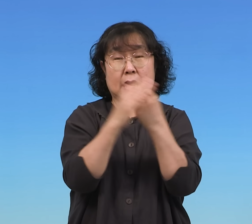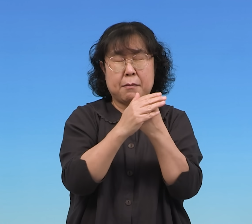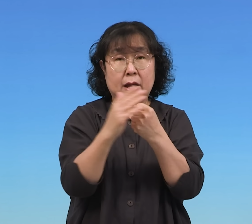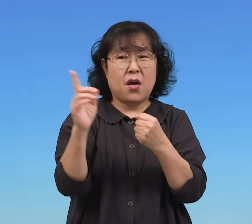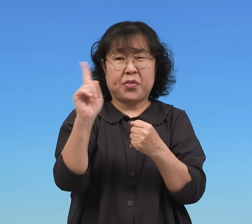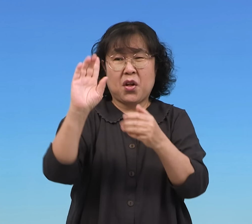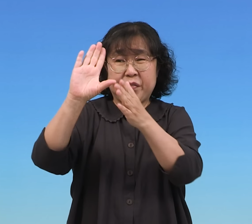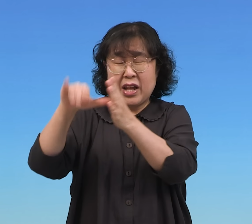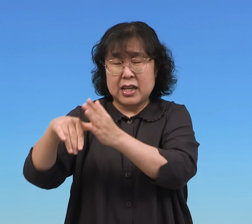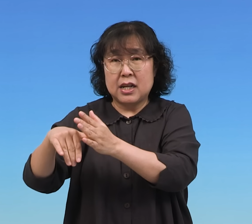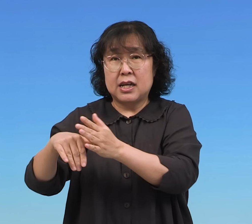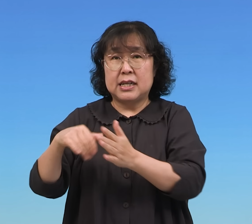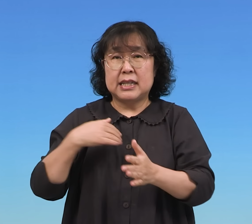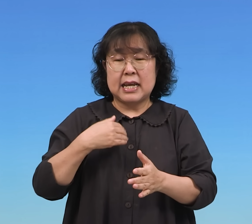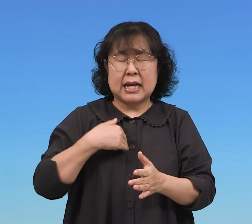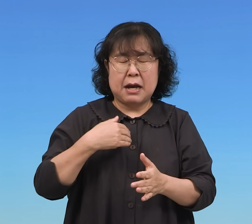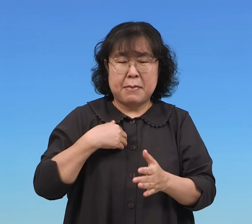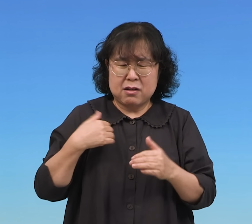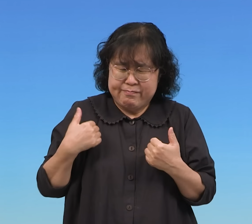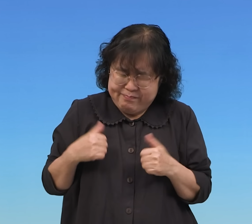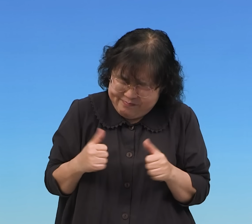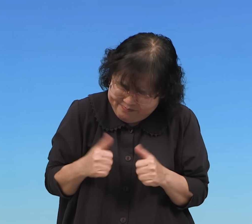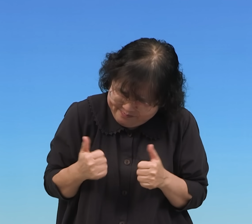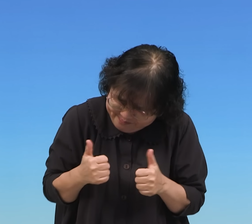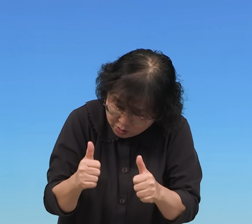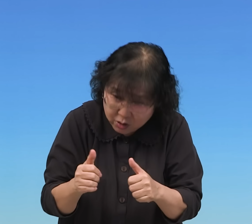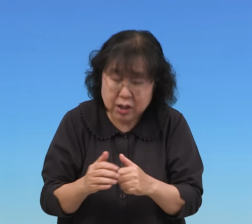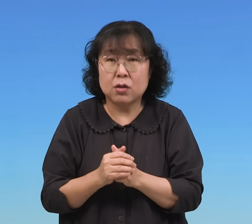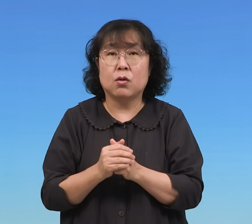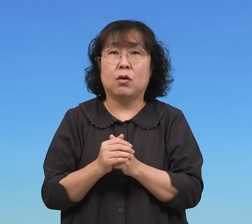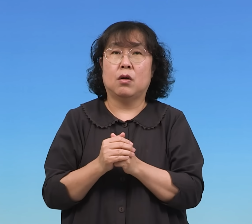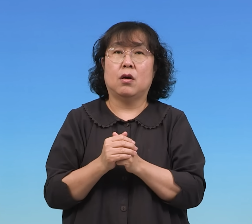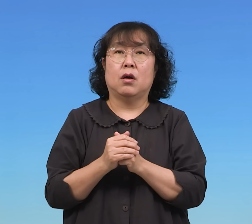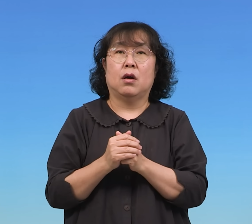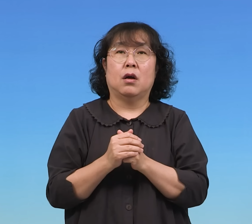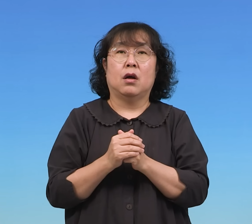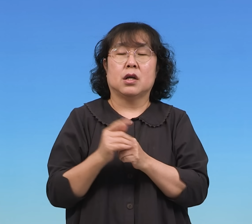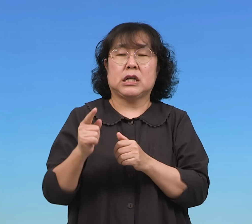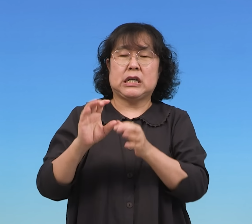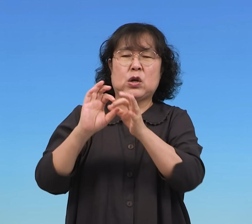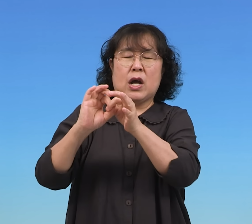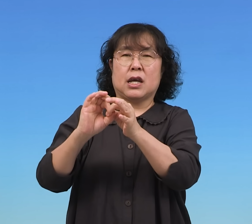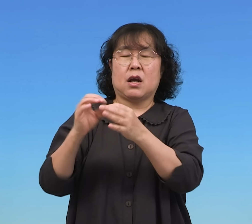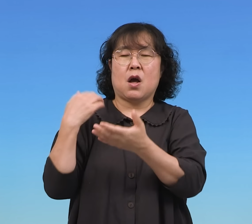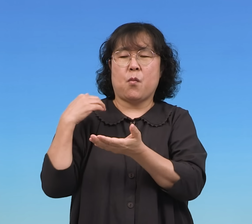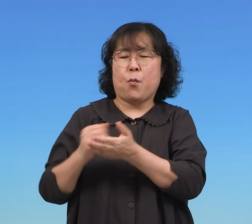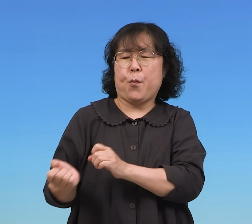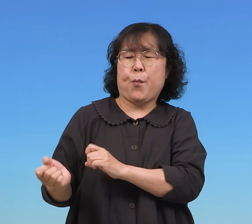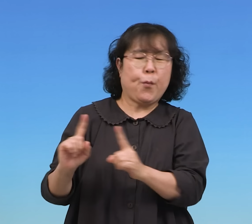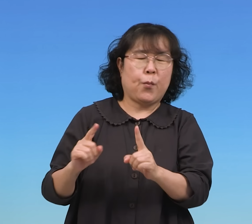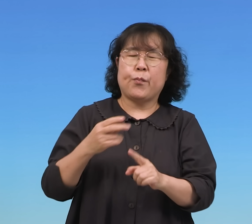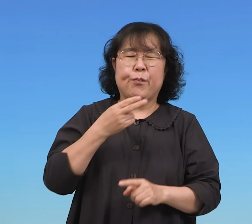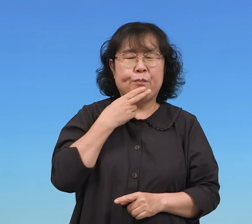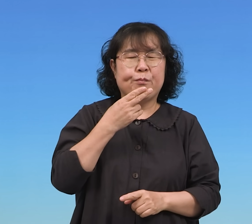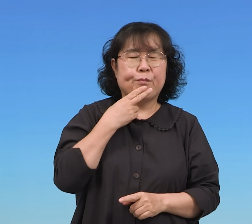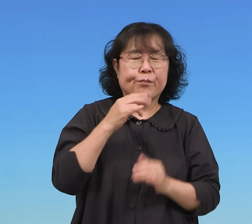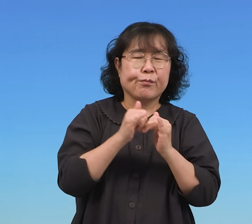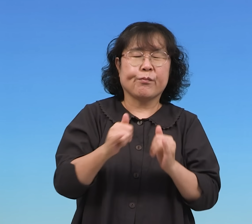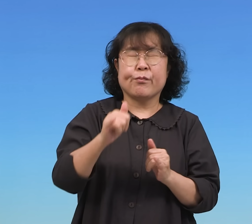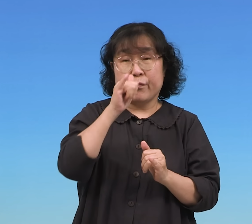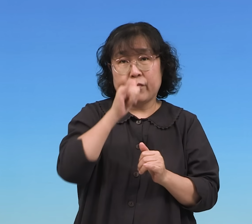보니까요, 어떤 경우는 제가 아무리 애를 써도 아무리 노력을 해도 그 관계가 회복이